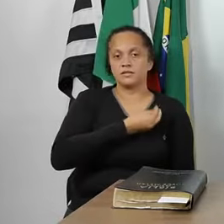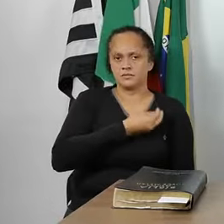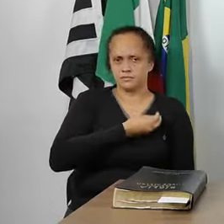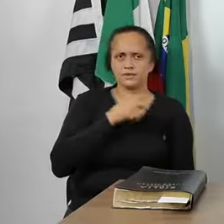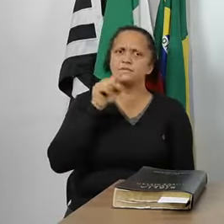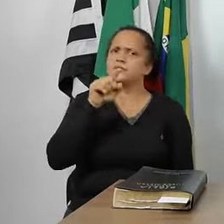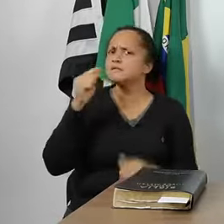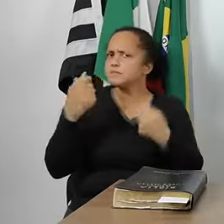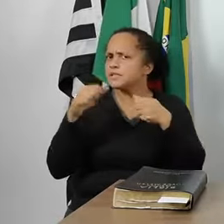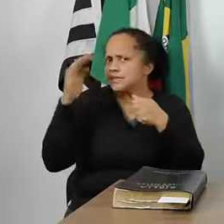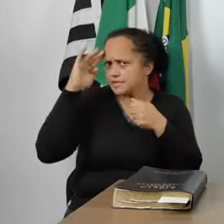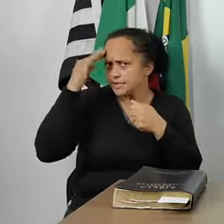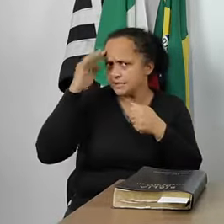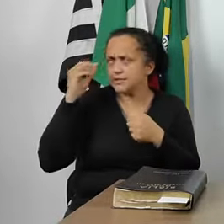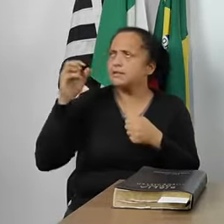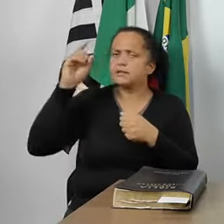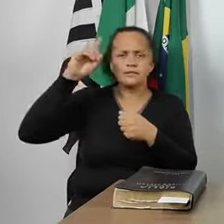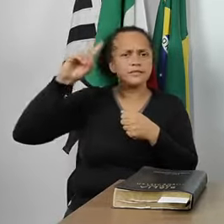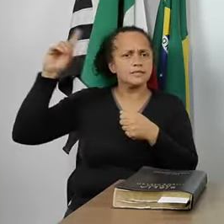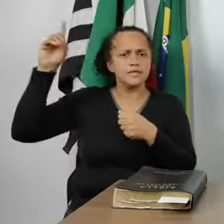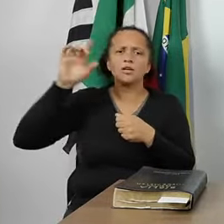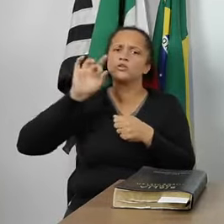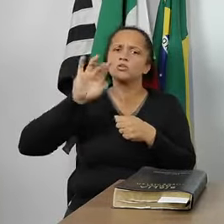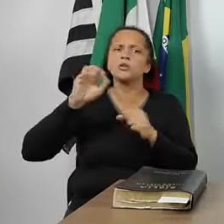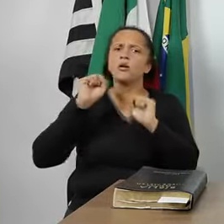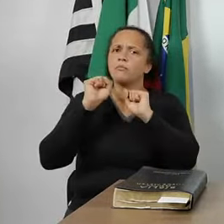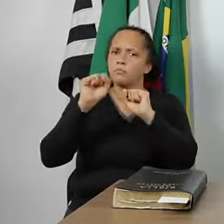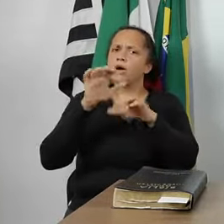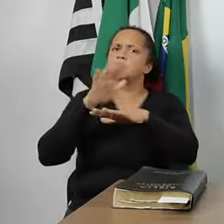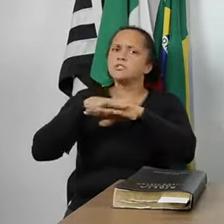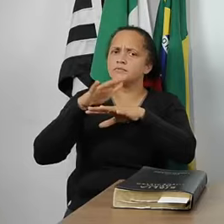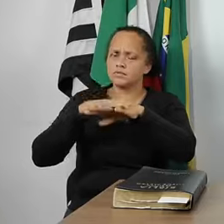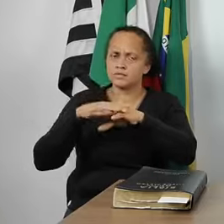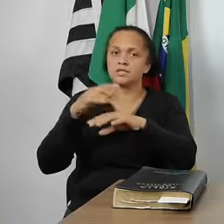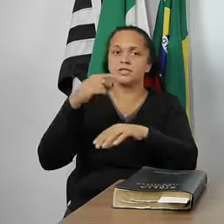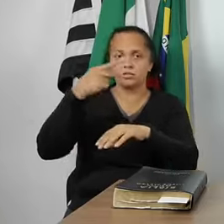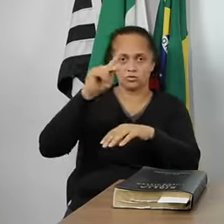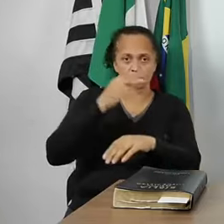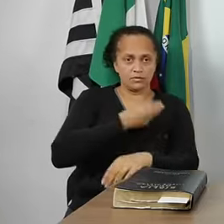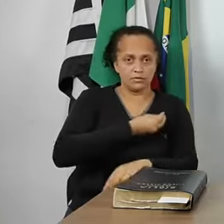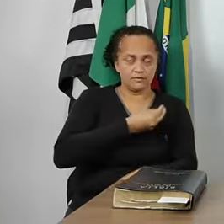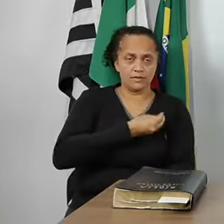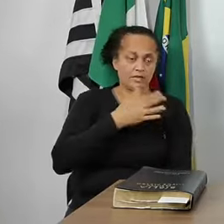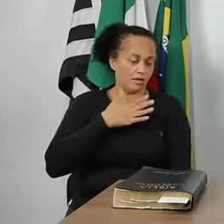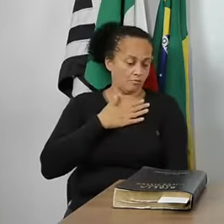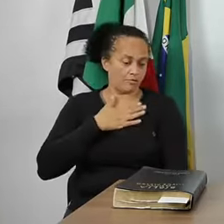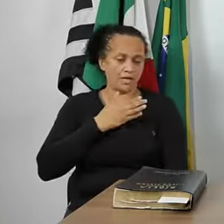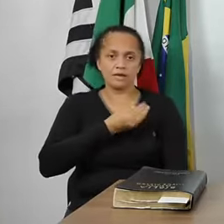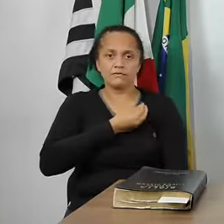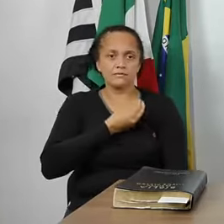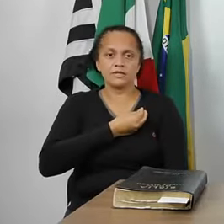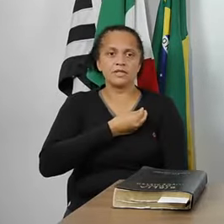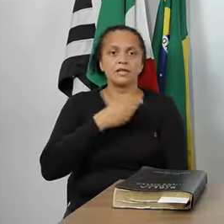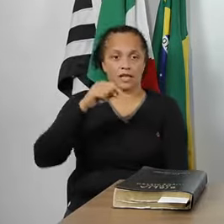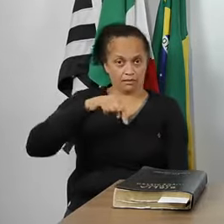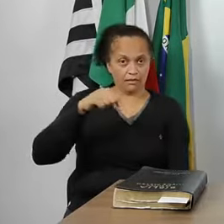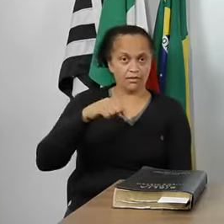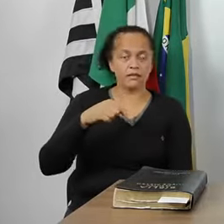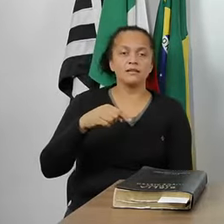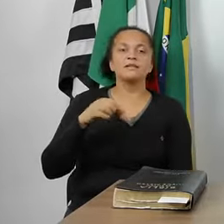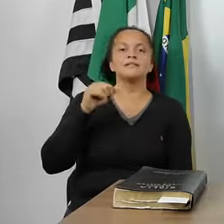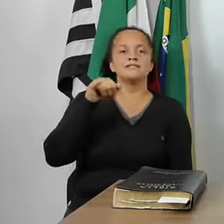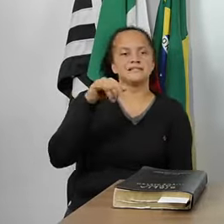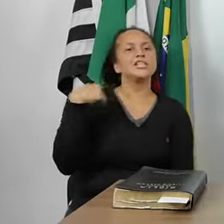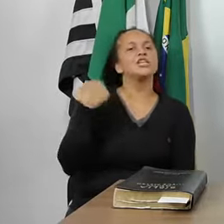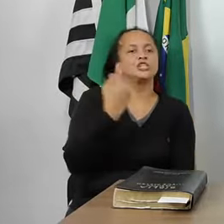sua vida, aqui na terra ou em qualquer circunstância, por meio da oração. A Bíblia diz, Deus diz em sua